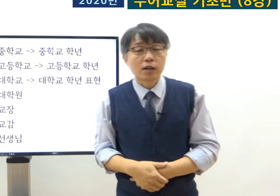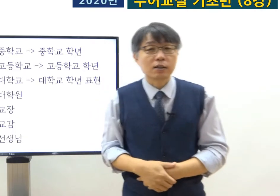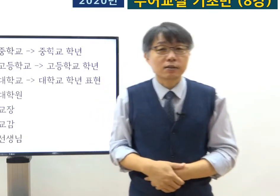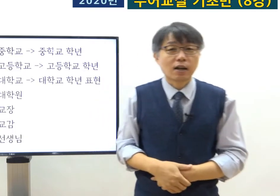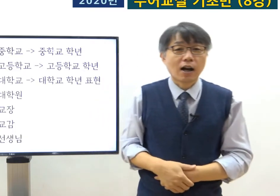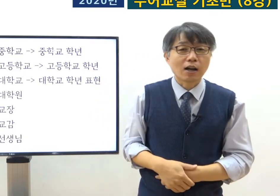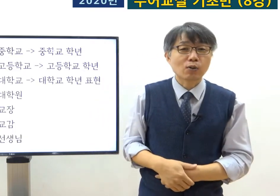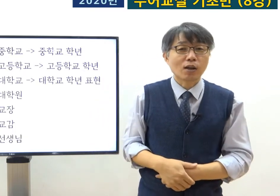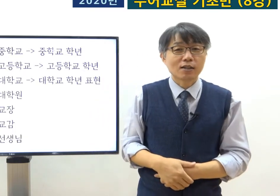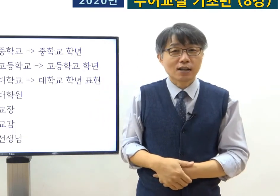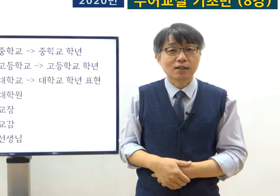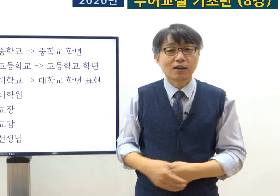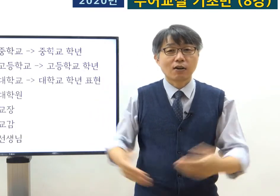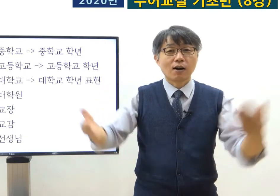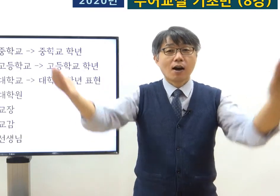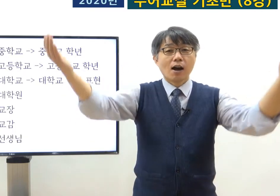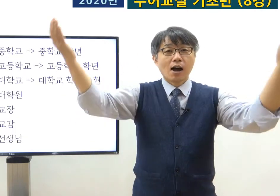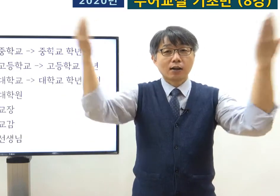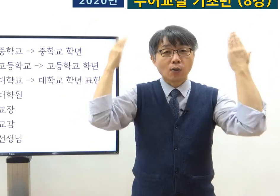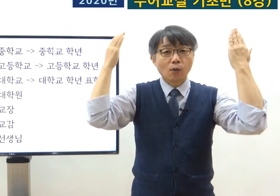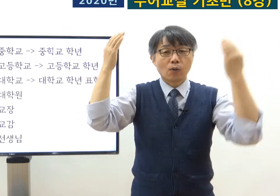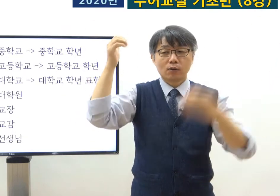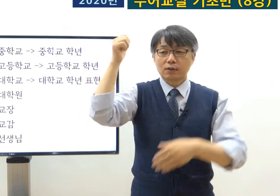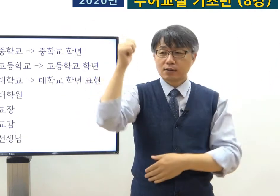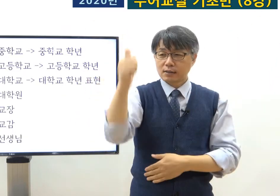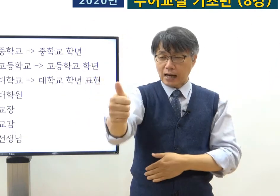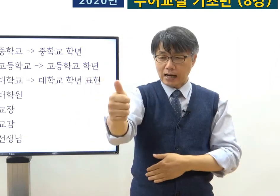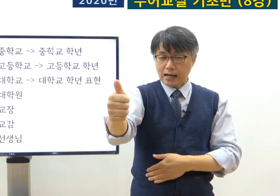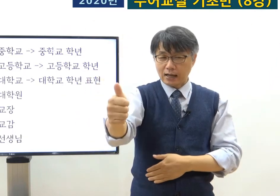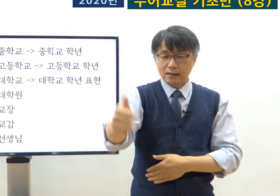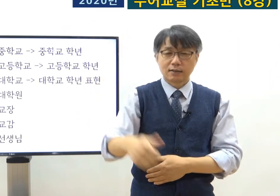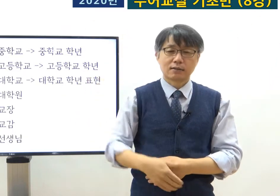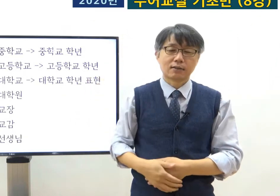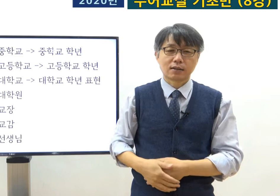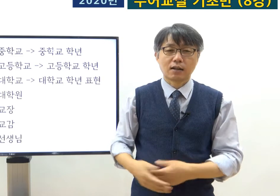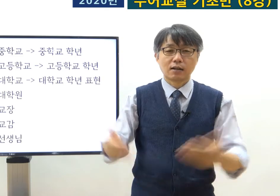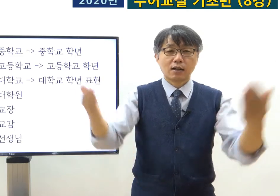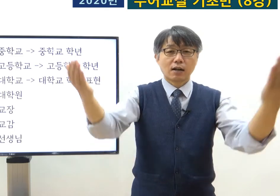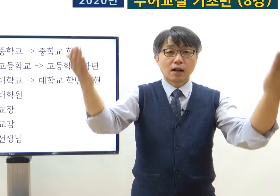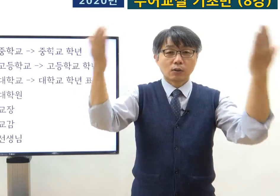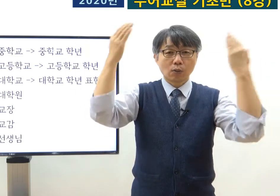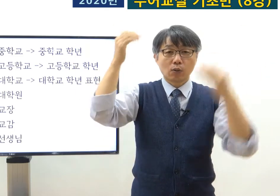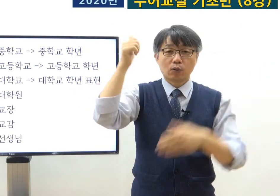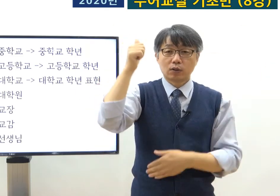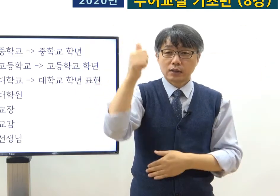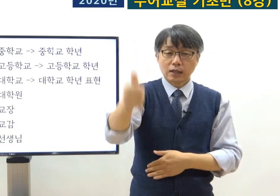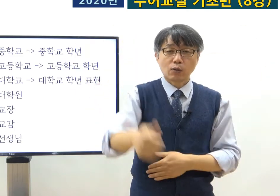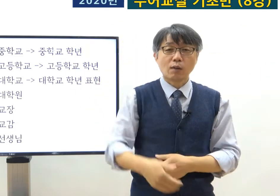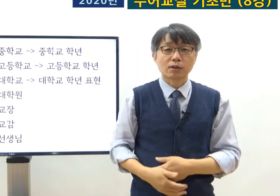교장은 학교의 장이잖아요. 학교장 이렇게 학교장. 교감은 어떻게